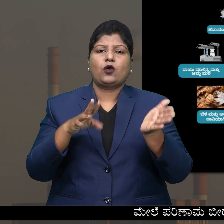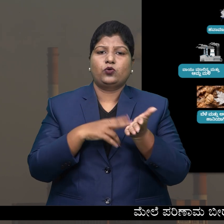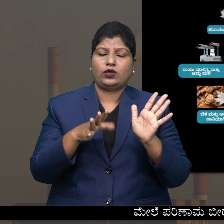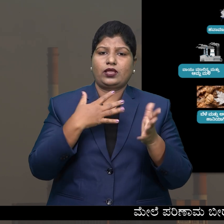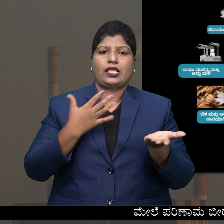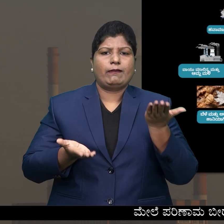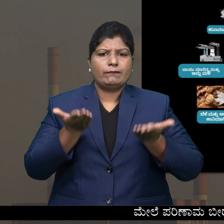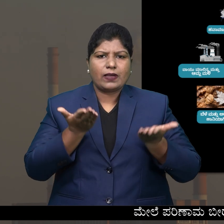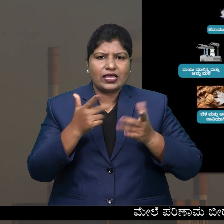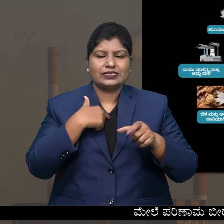ಚಕ್ರ.